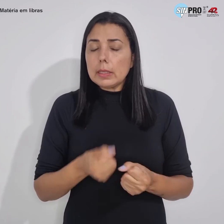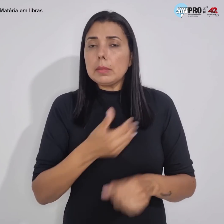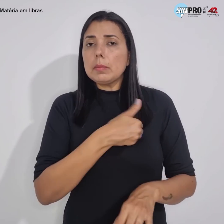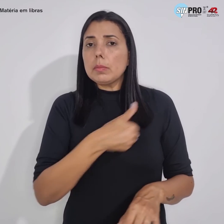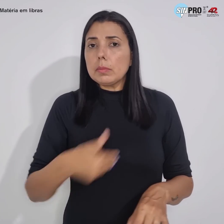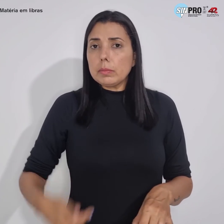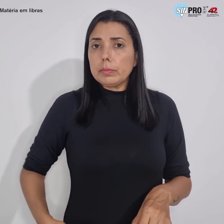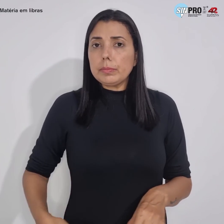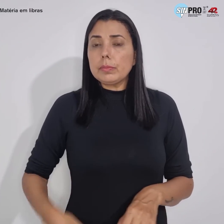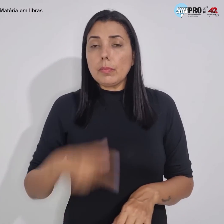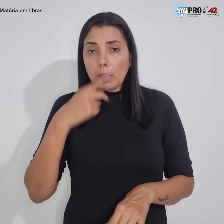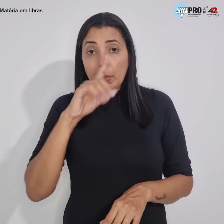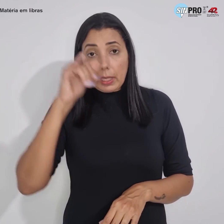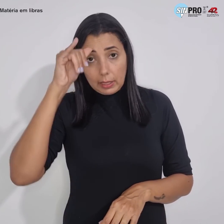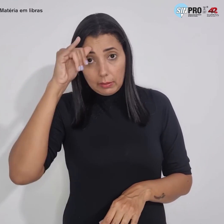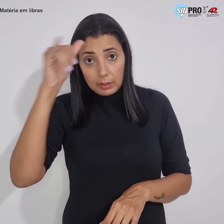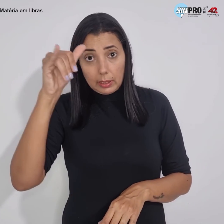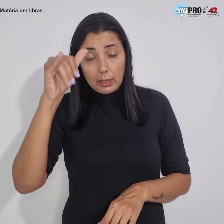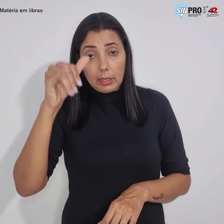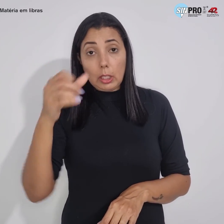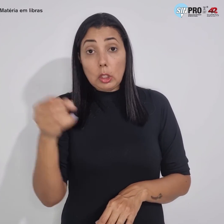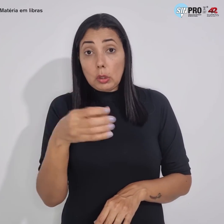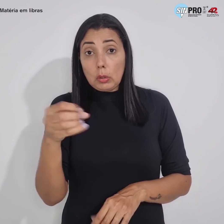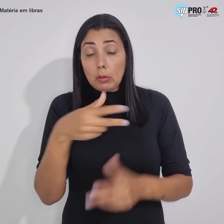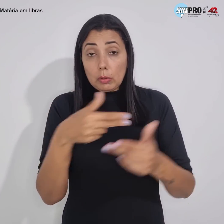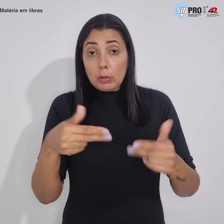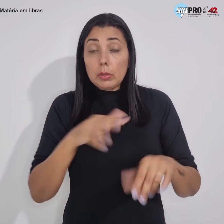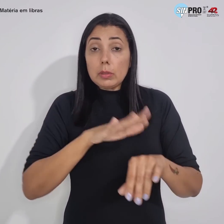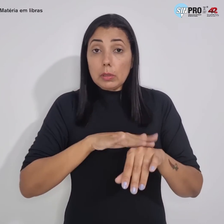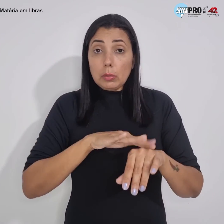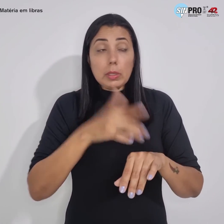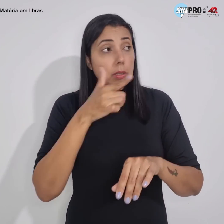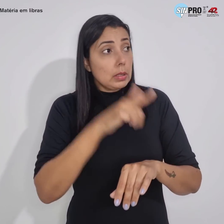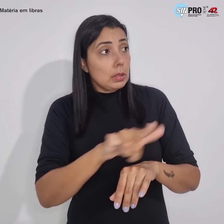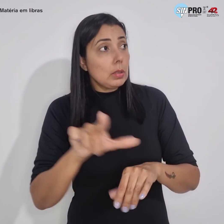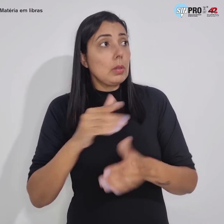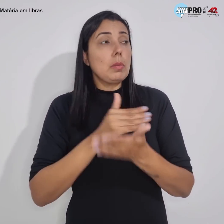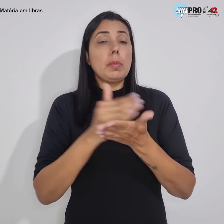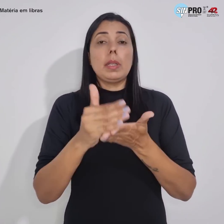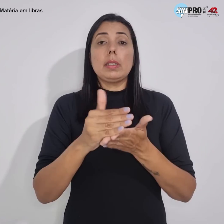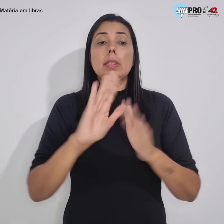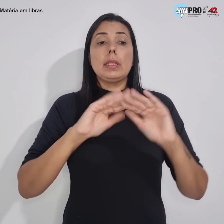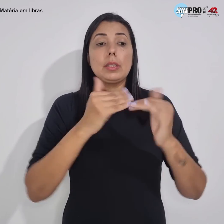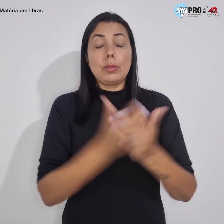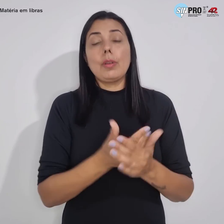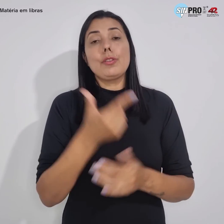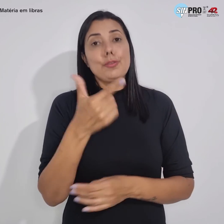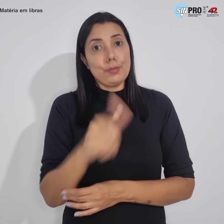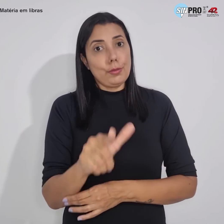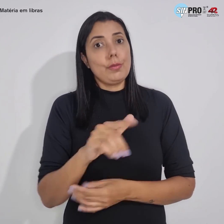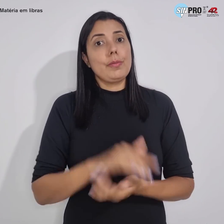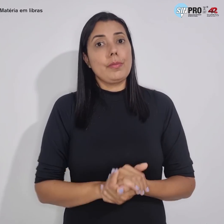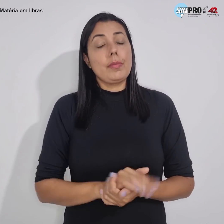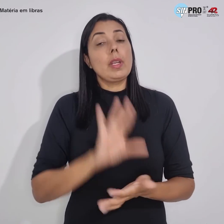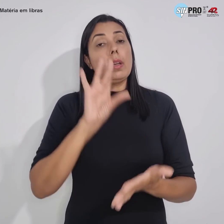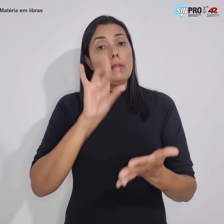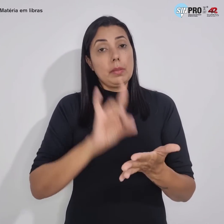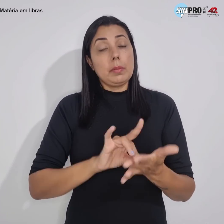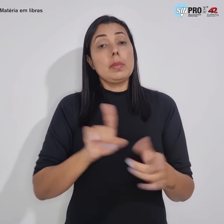pelo governo para evitar que novas ondas da doença comecem a partir das escolas. Reafirmamos